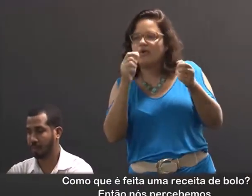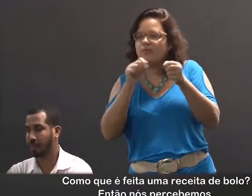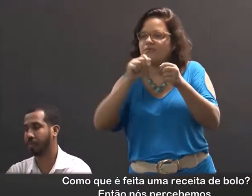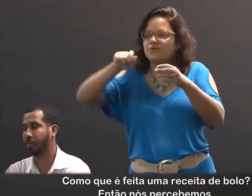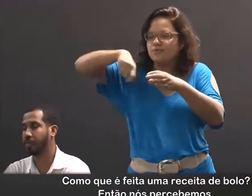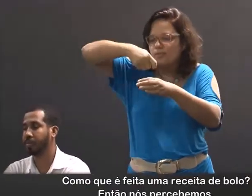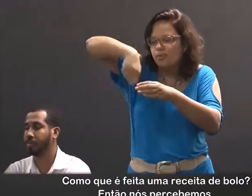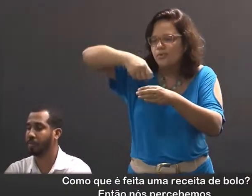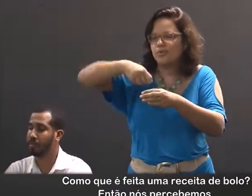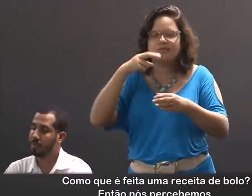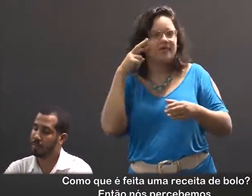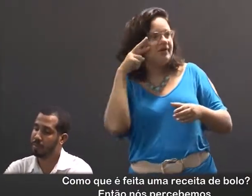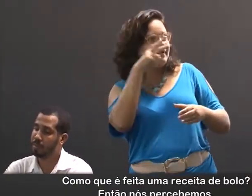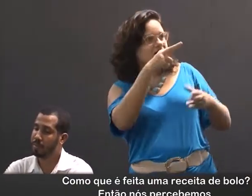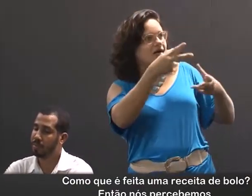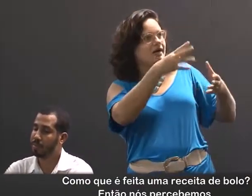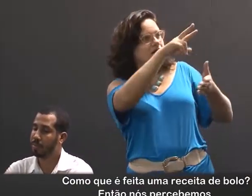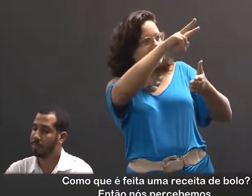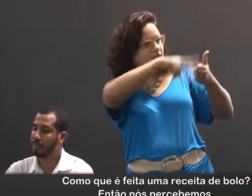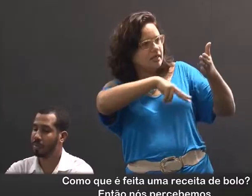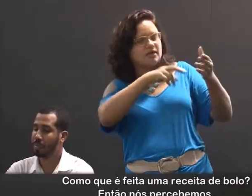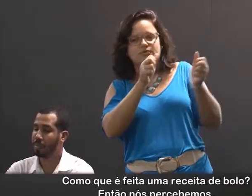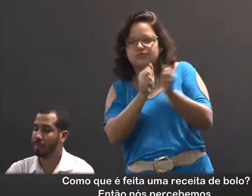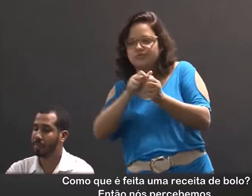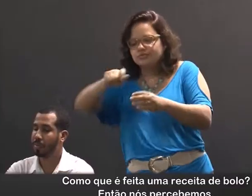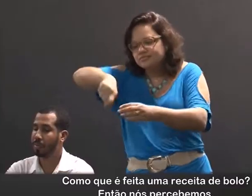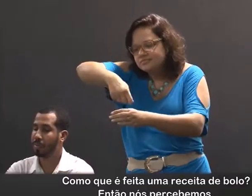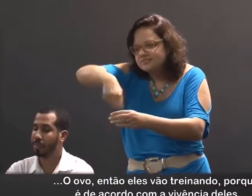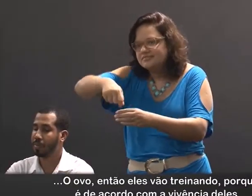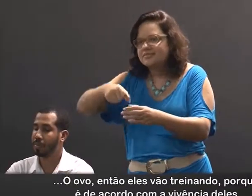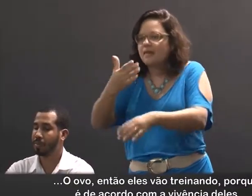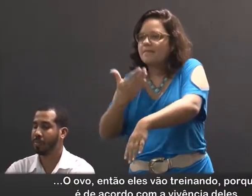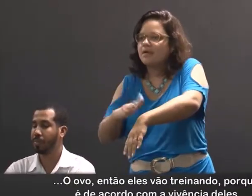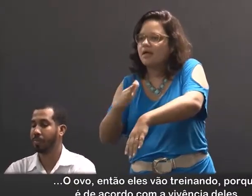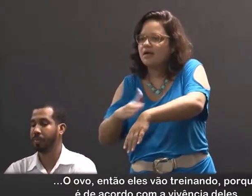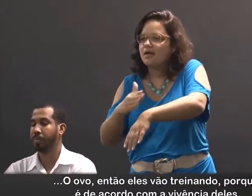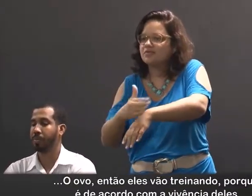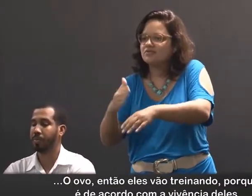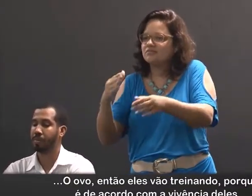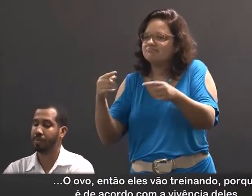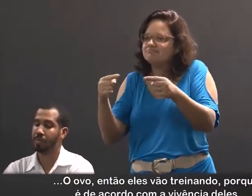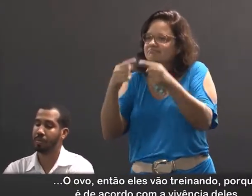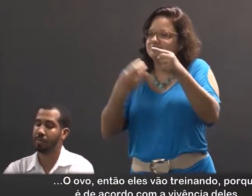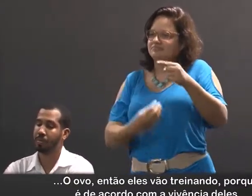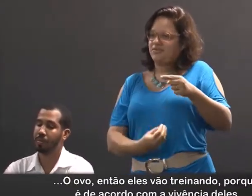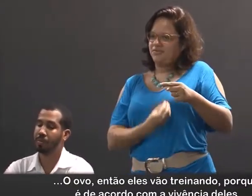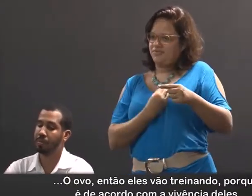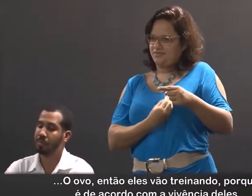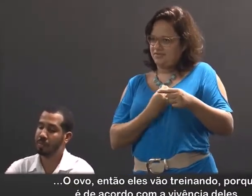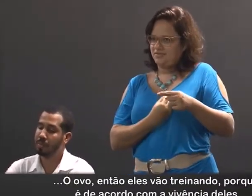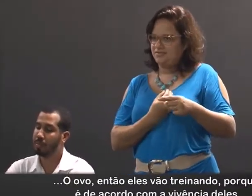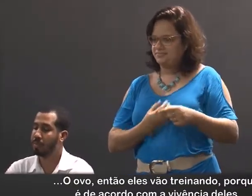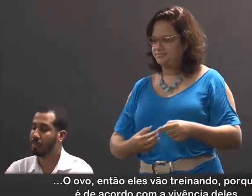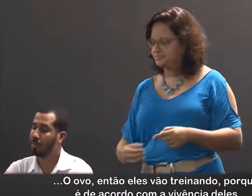Como que é feita uma receita de bolo? Então a gente percebe o ovo e eles vão treinando, porque é de